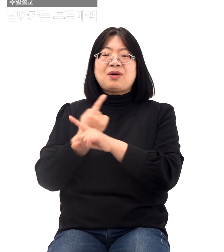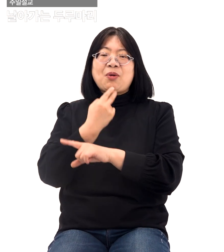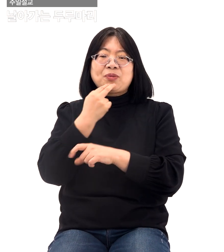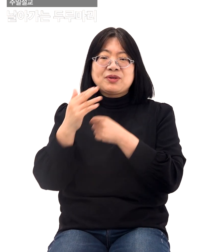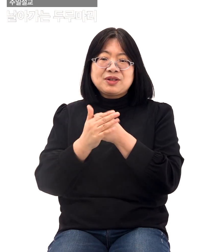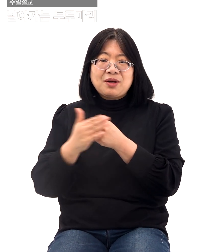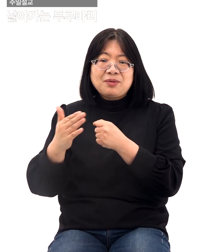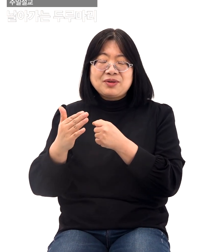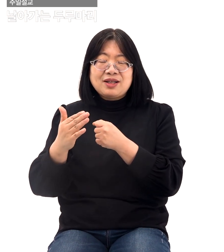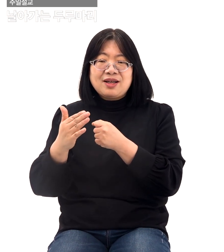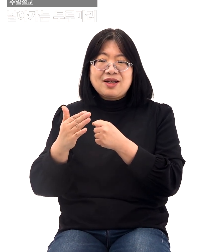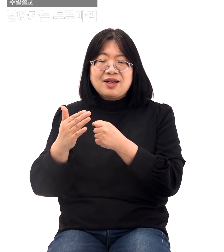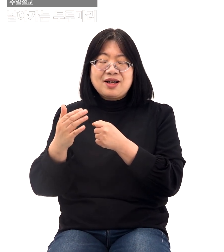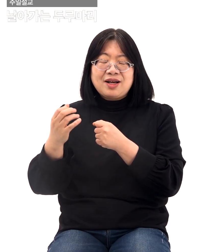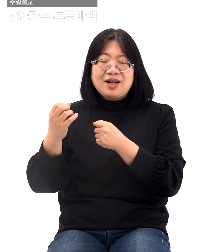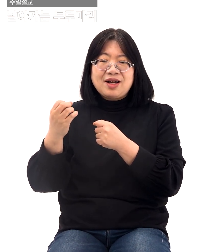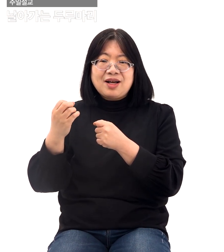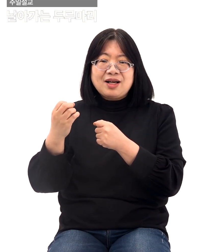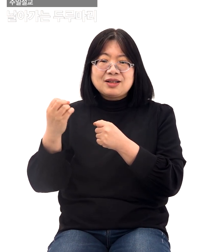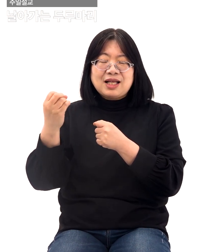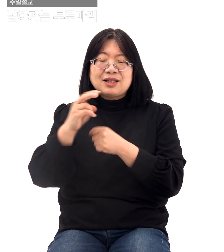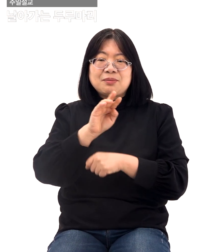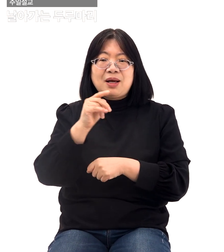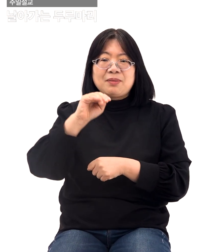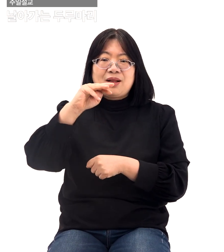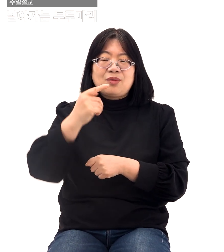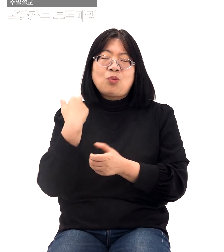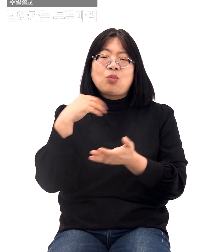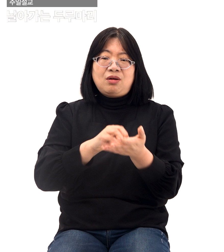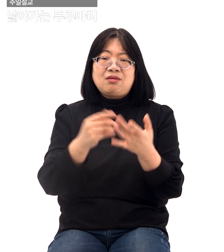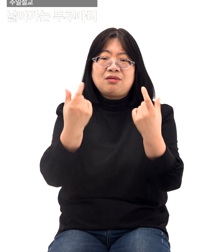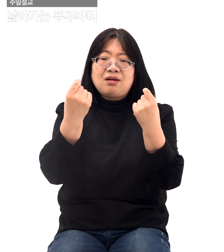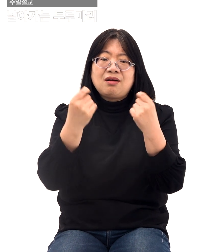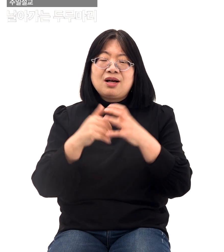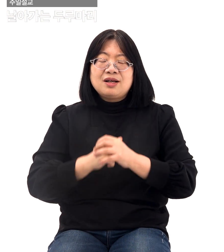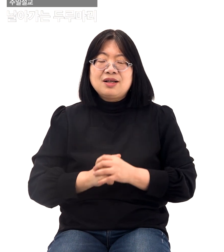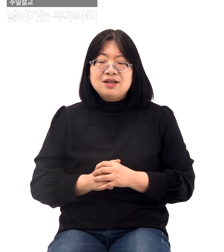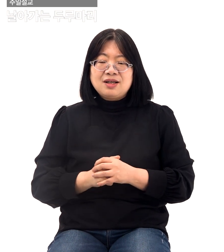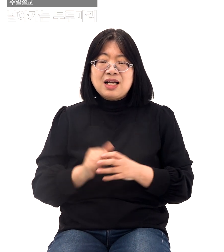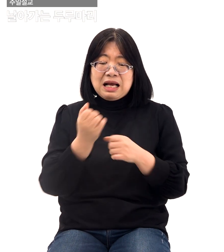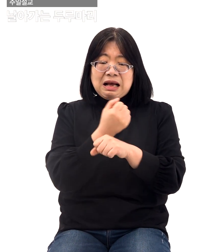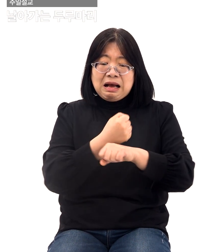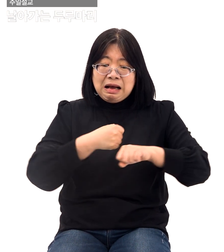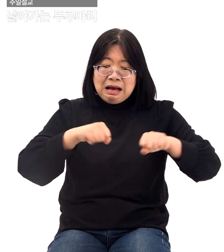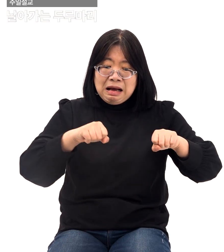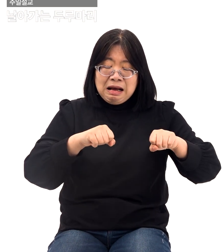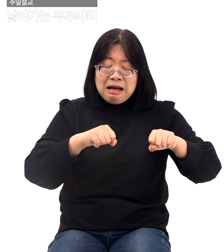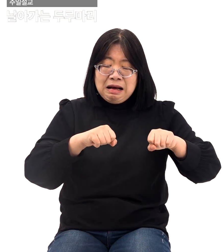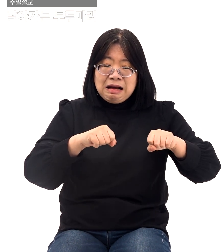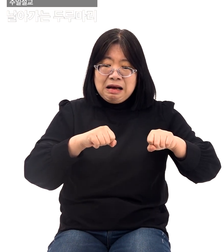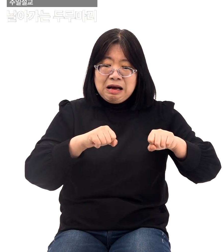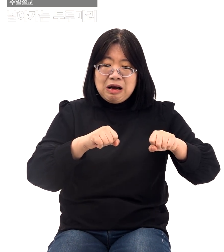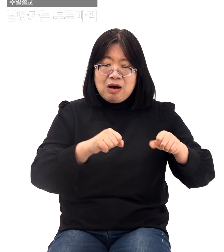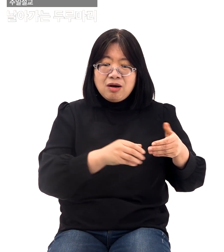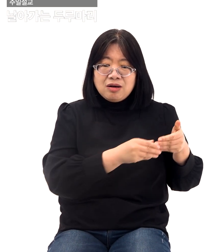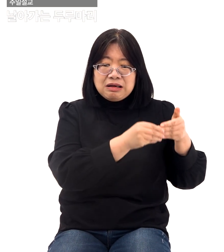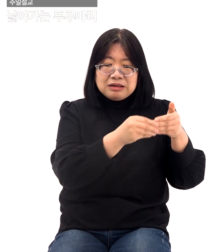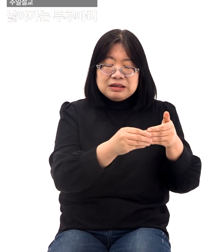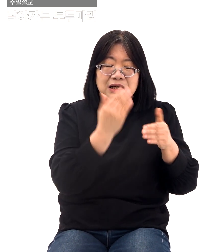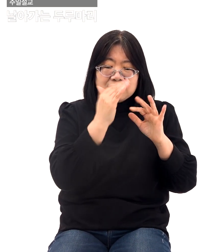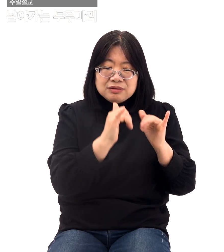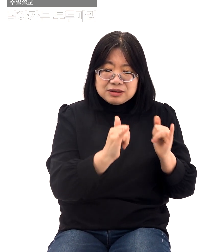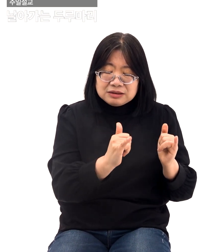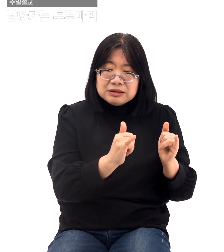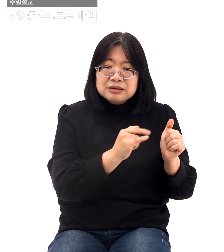어디로 회귀한 거예요? 바벨론으로 회귀한 거예요. 광야에 나왔던 이스라엘 백성들이 먹을